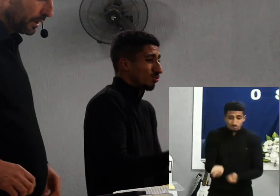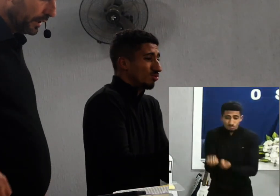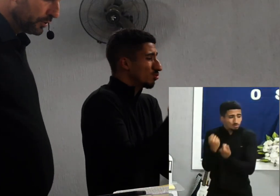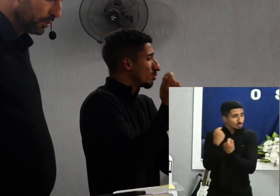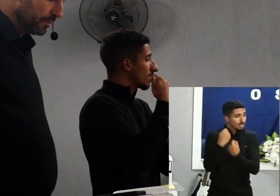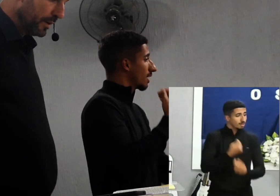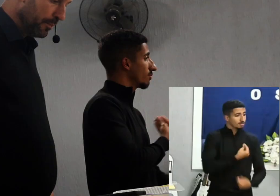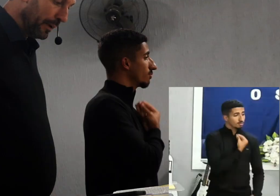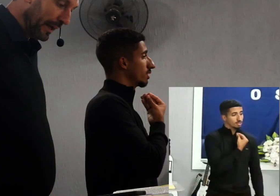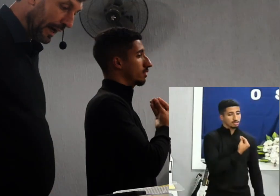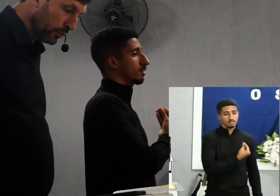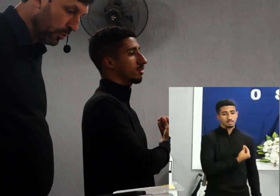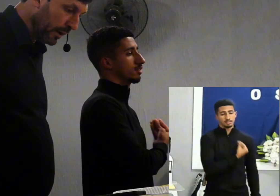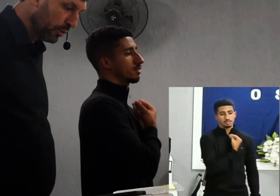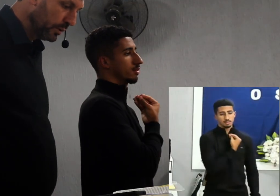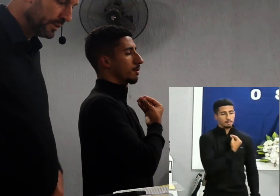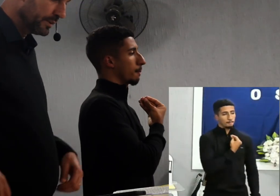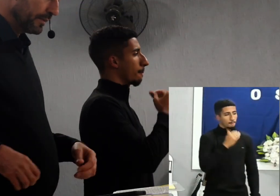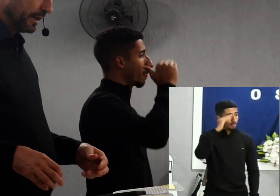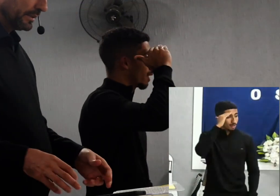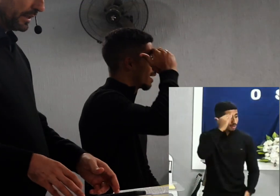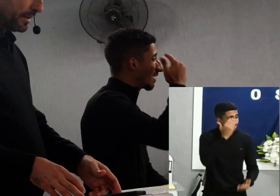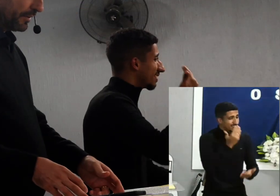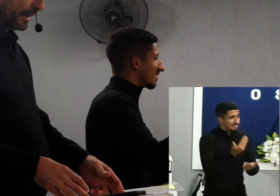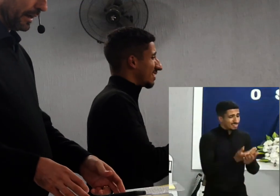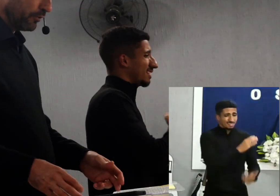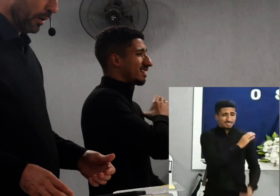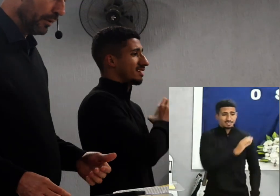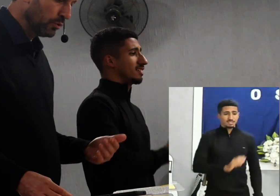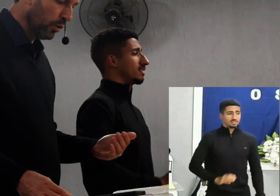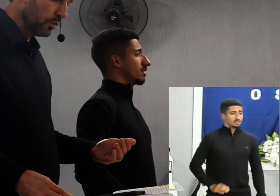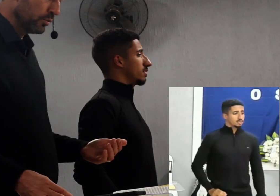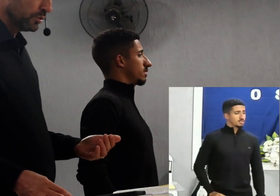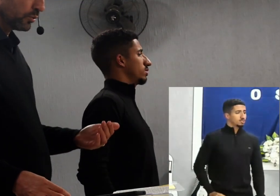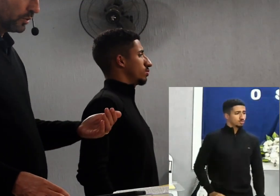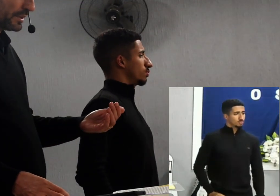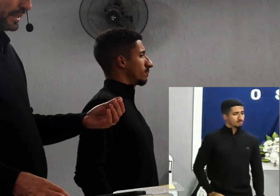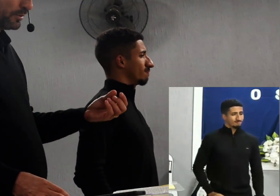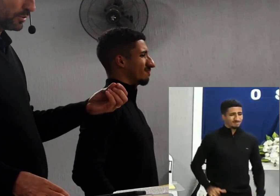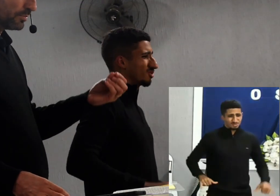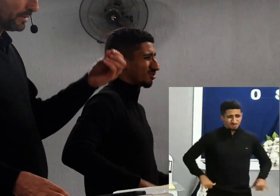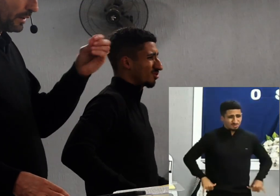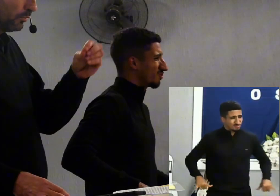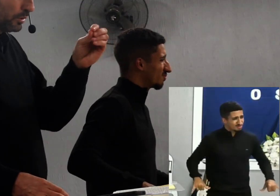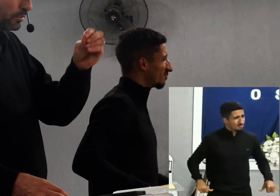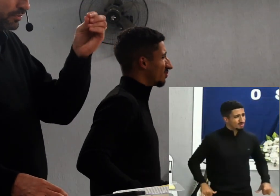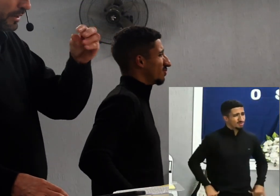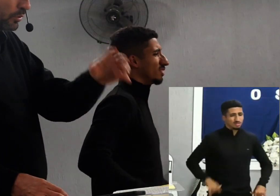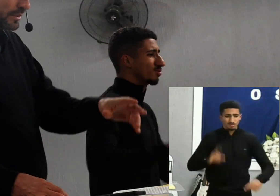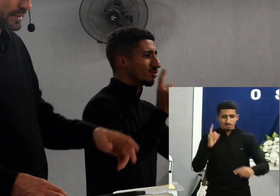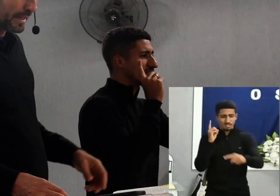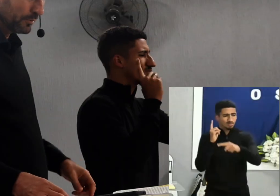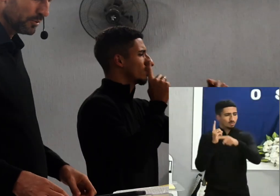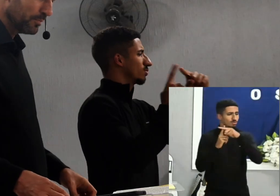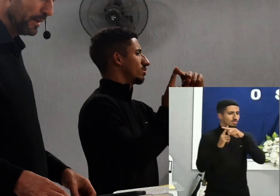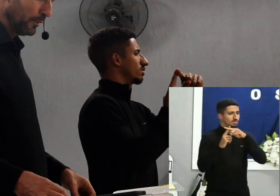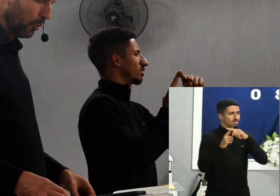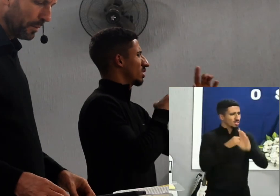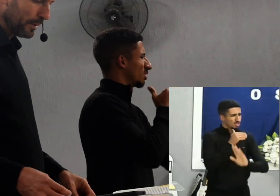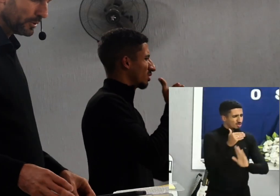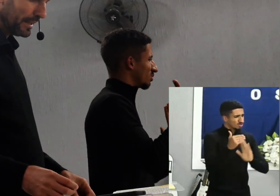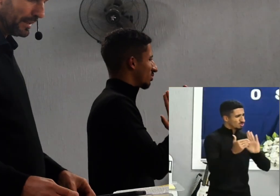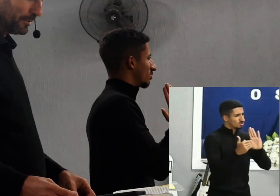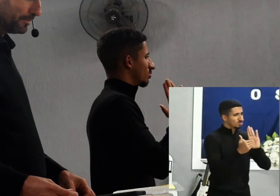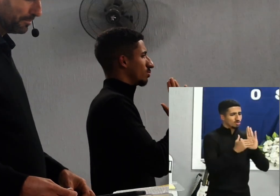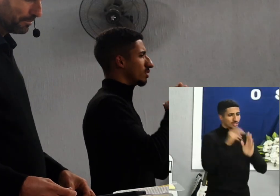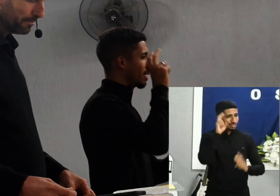Crer no Cristo pregado numa cruz significava o abandono dos conceitos que eram muito valorizados no